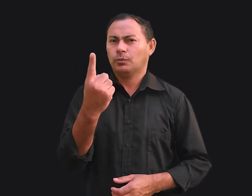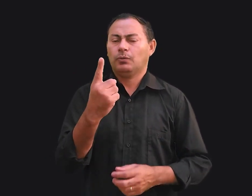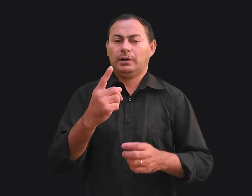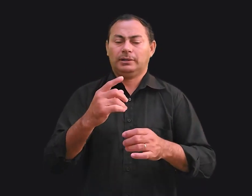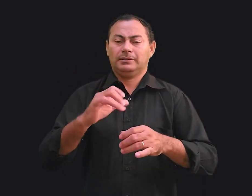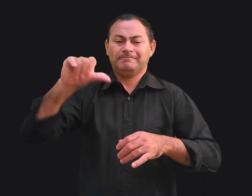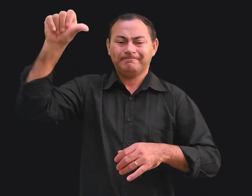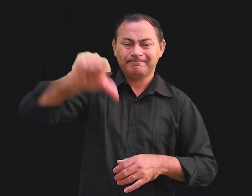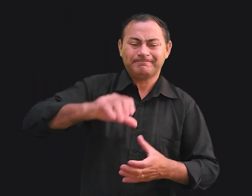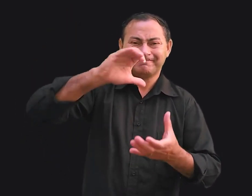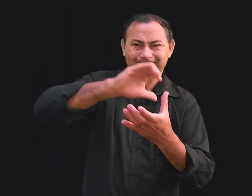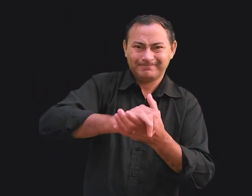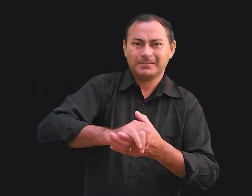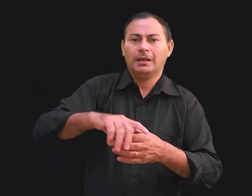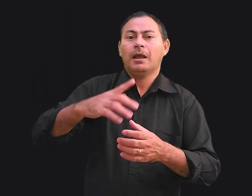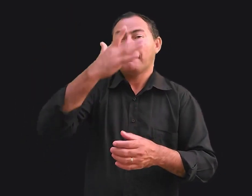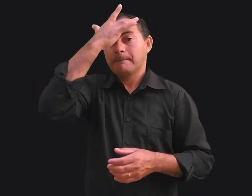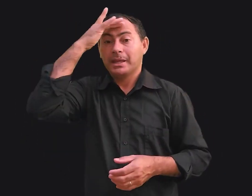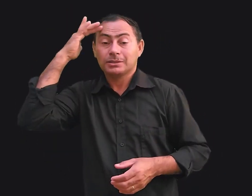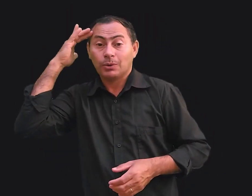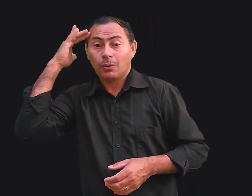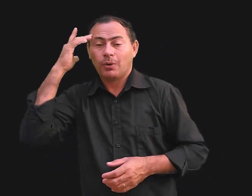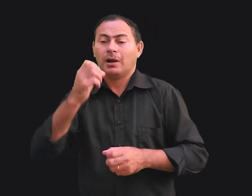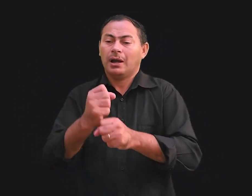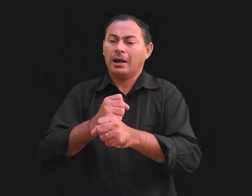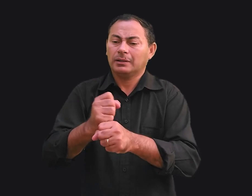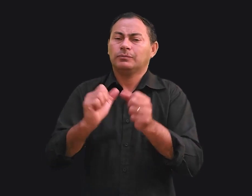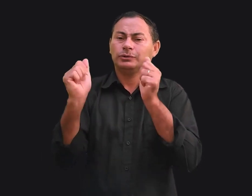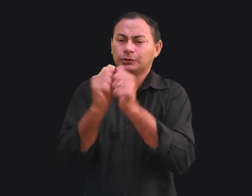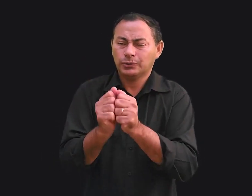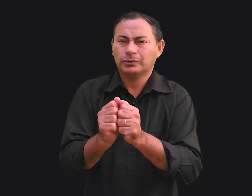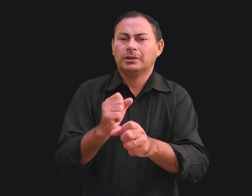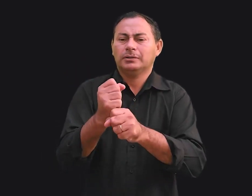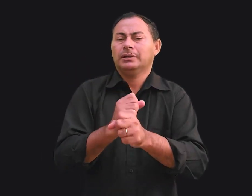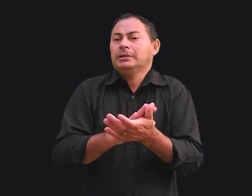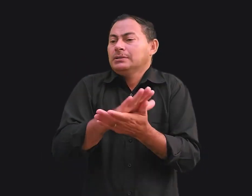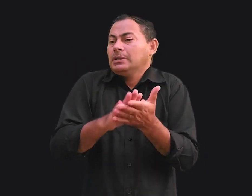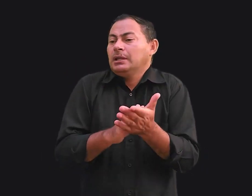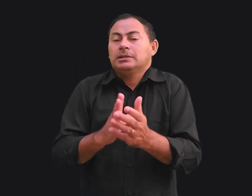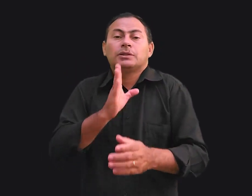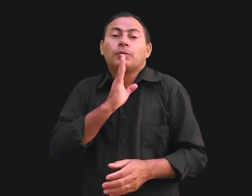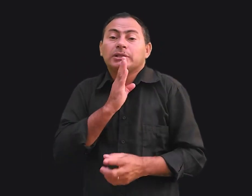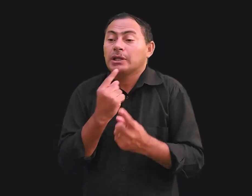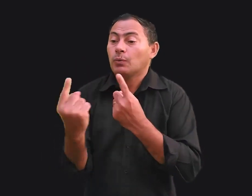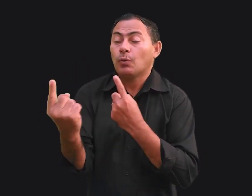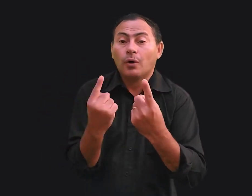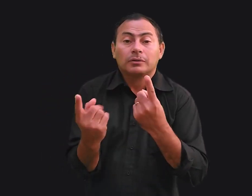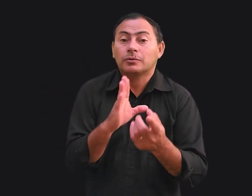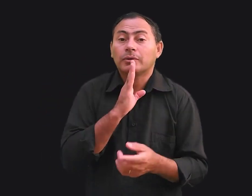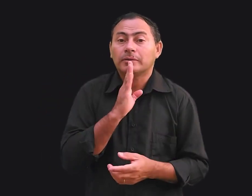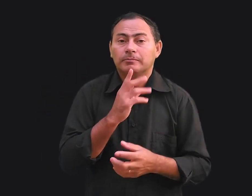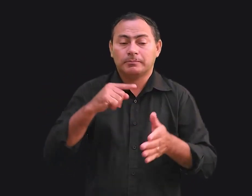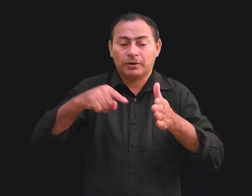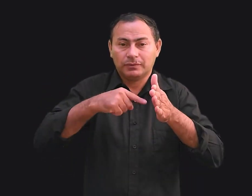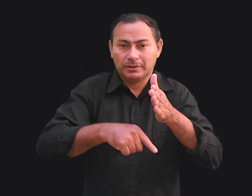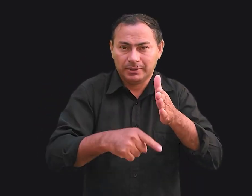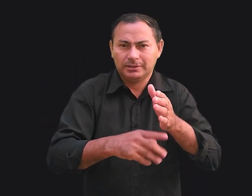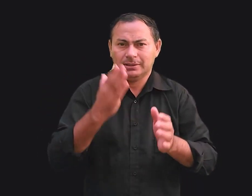grandes tragédias dos casamentos é que as pessoas passam anos juntas sem se conhecerem profundamente,